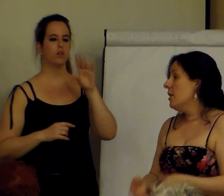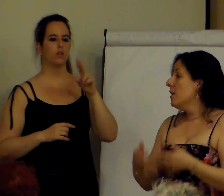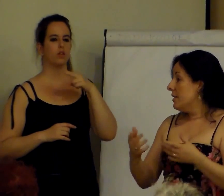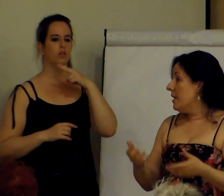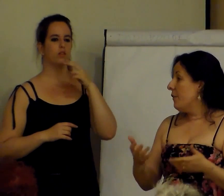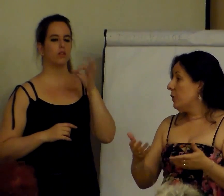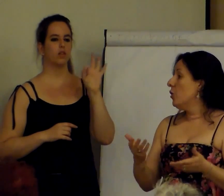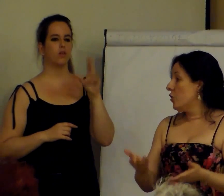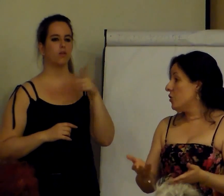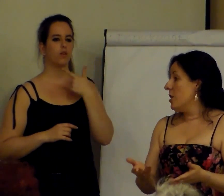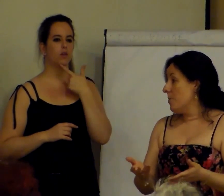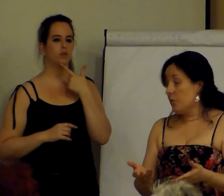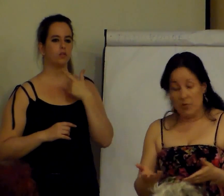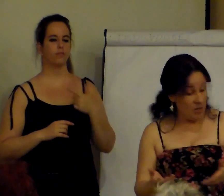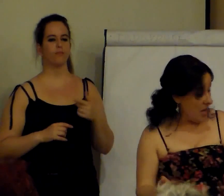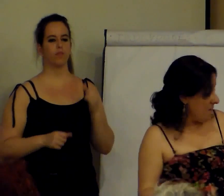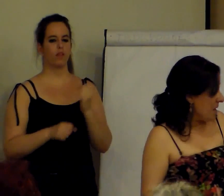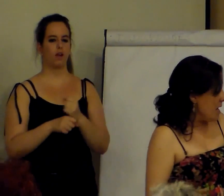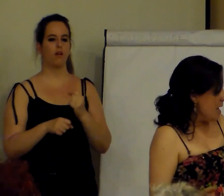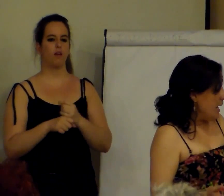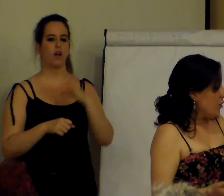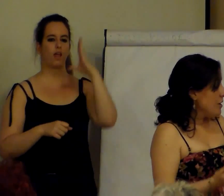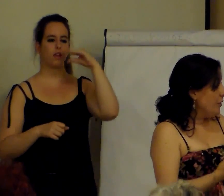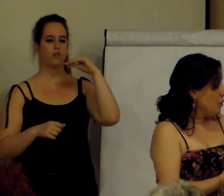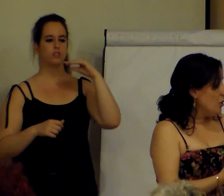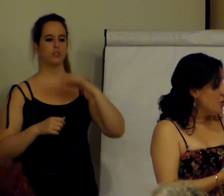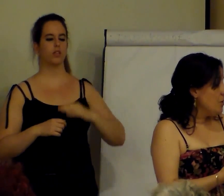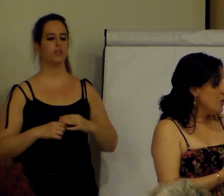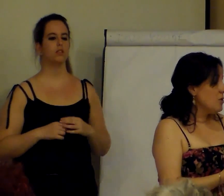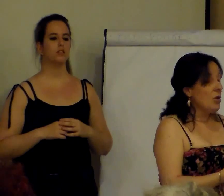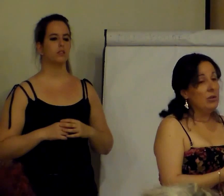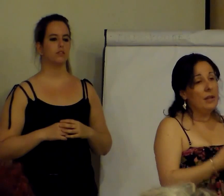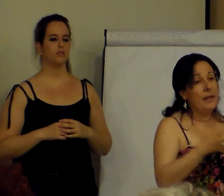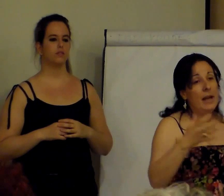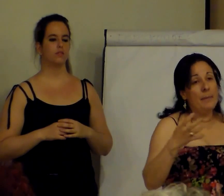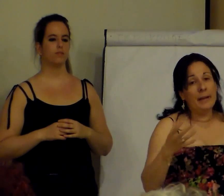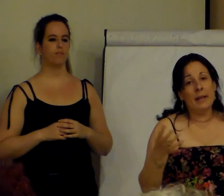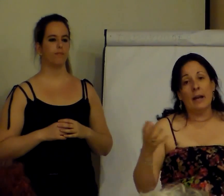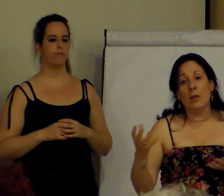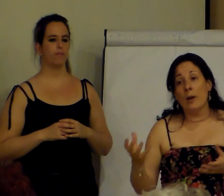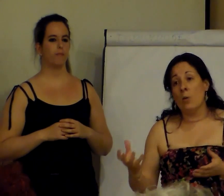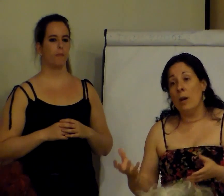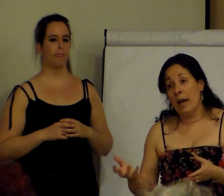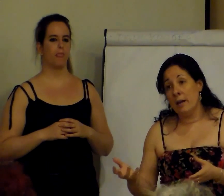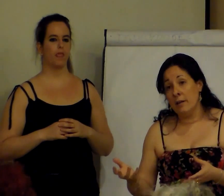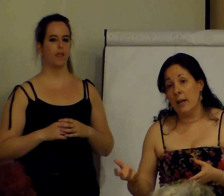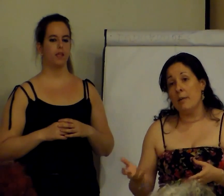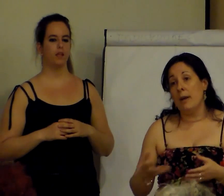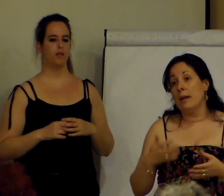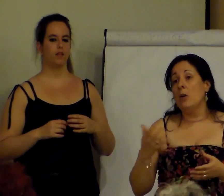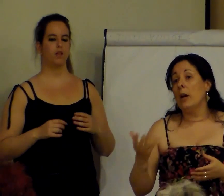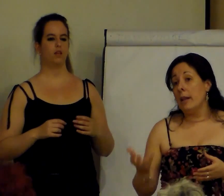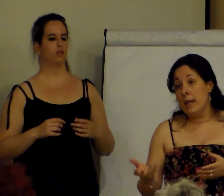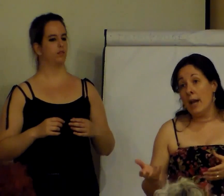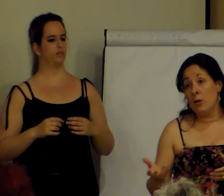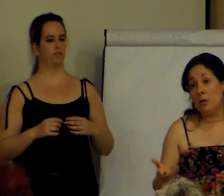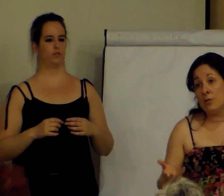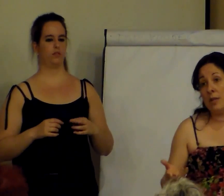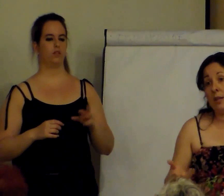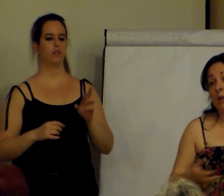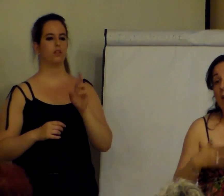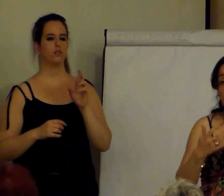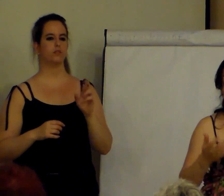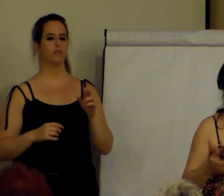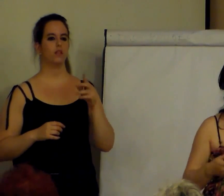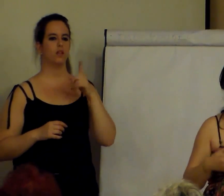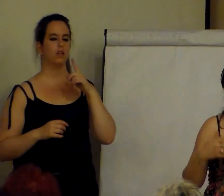de noche, tiene efectos nocivos, ¿sí? Estos efectos nocivos son desde la parte cardiovascular, que hay más riesgo cardíaco,